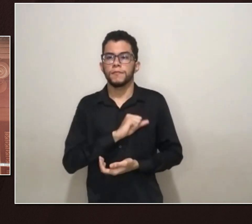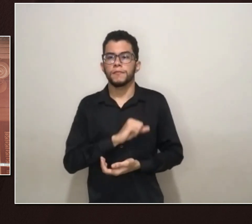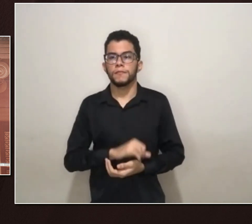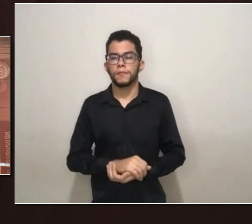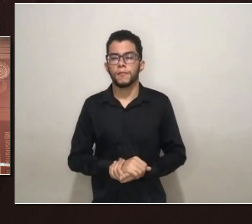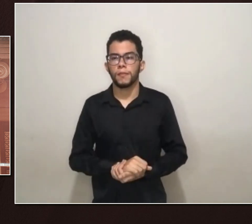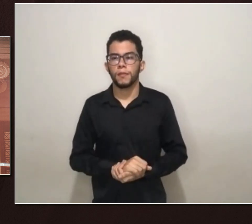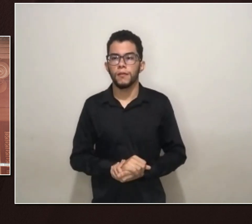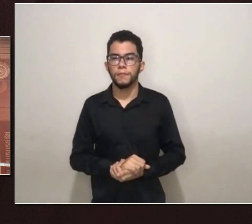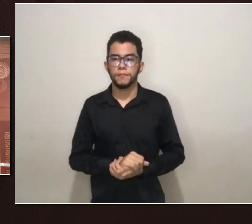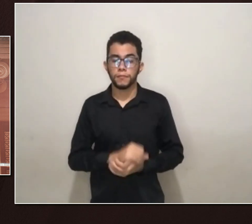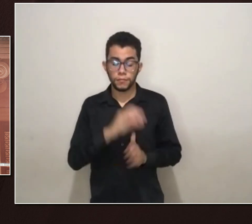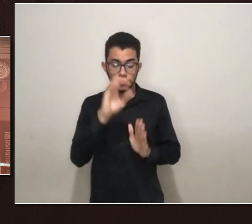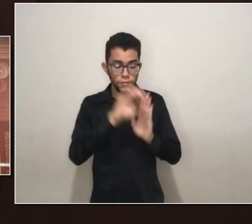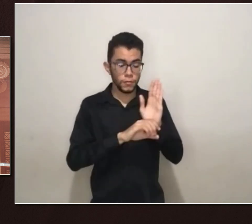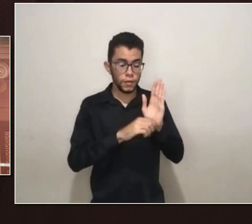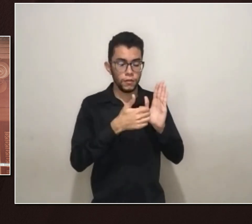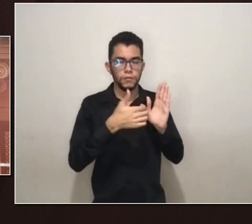3,16.